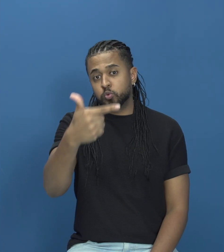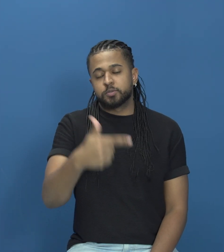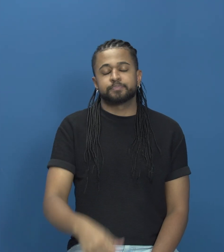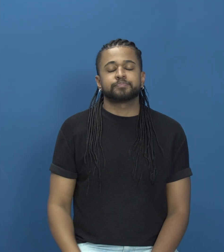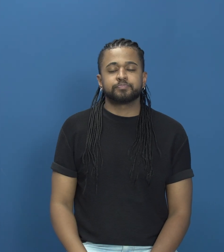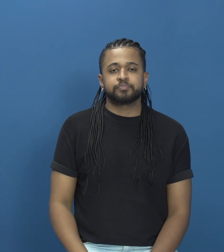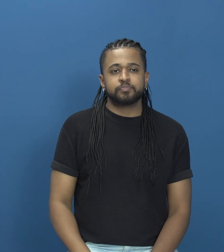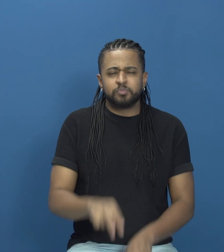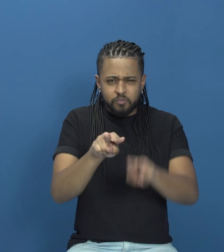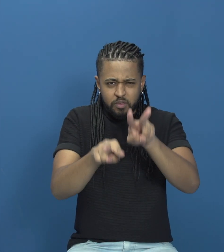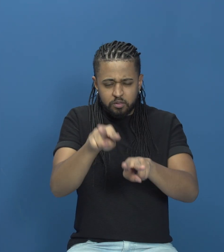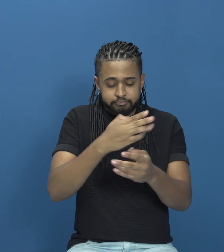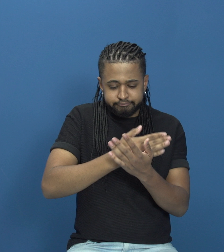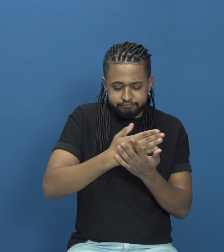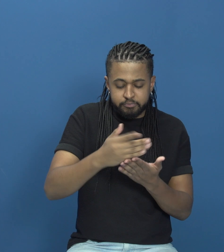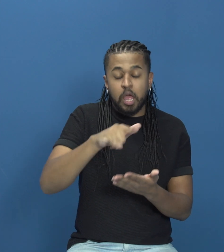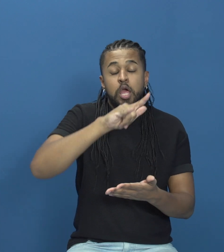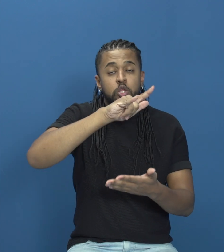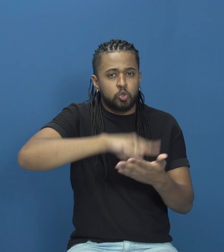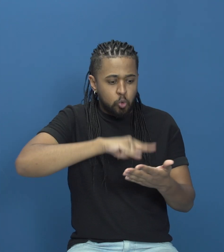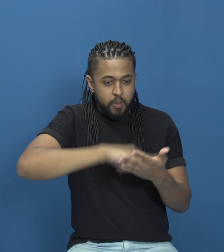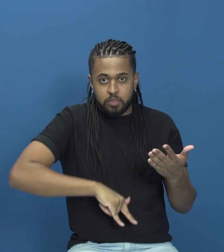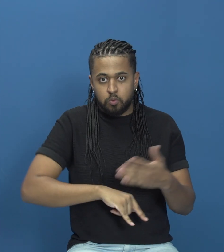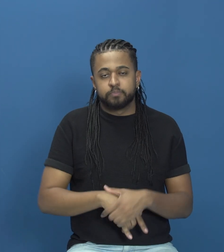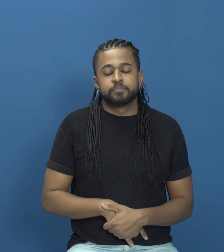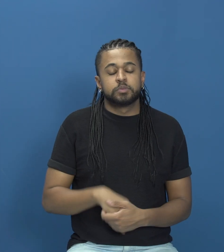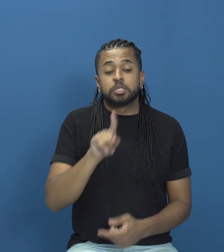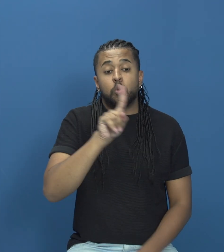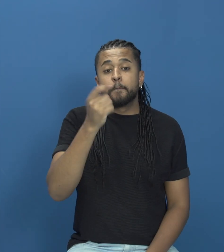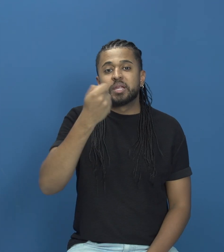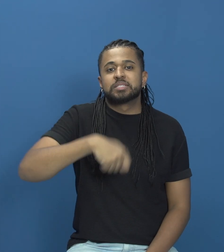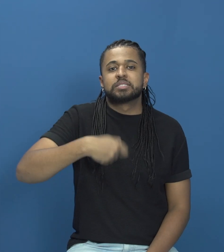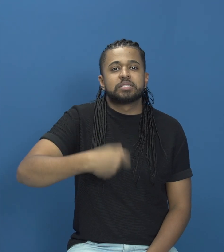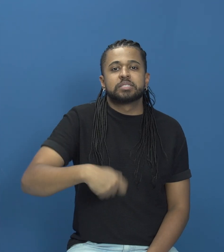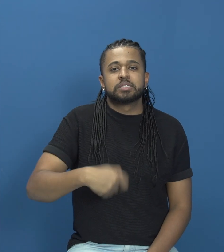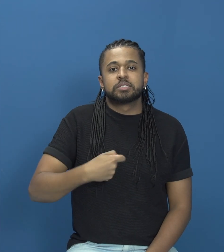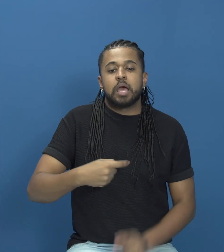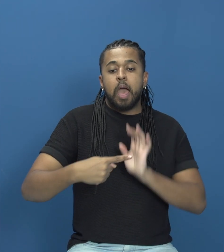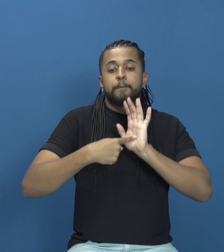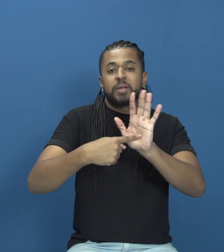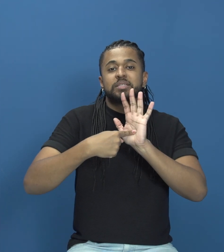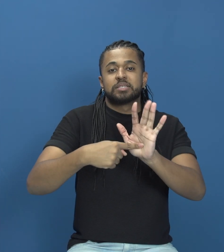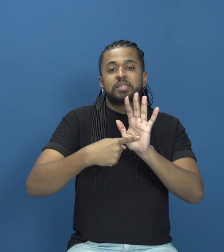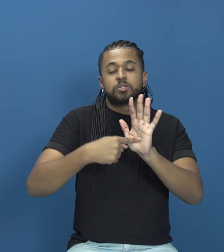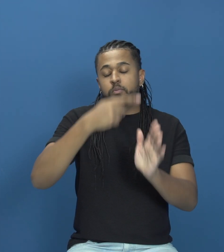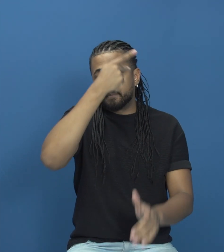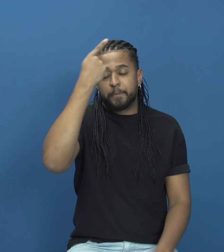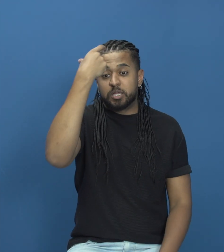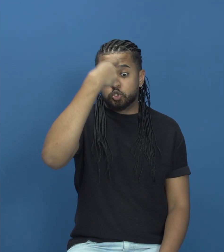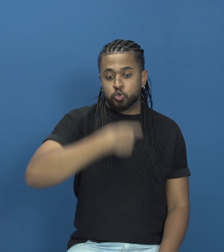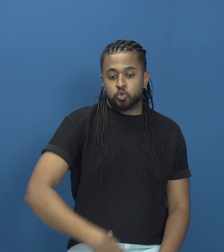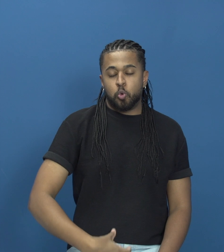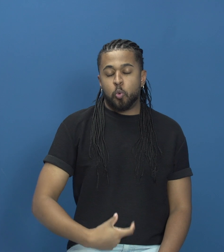11.9.2. A análise inicial será documental, não sendo necessária a apresentação do candidato